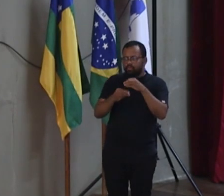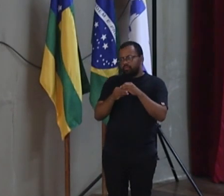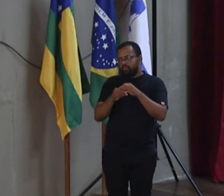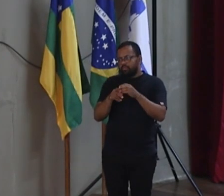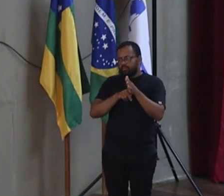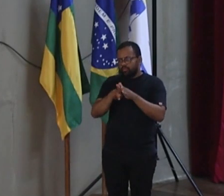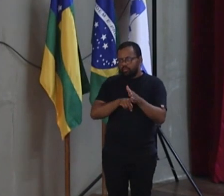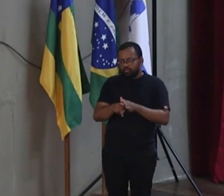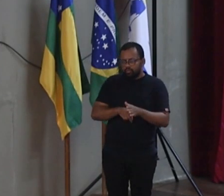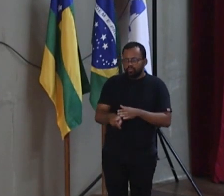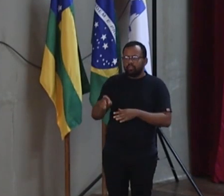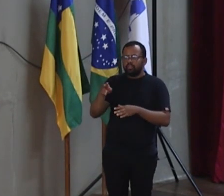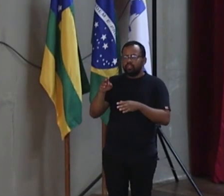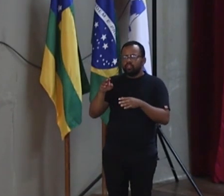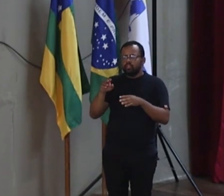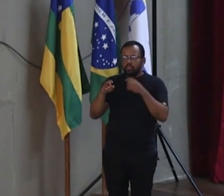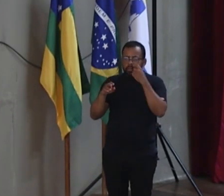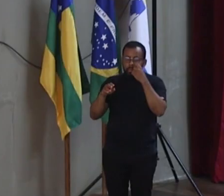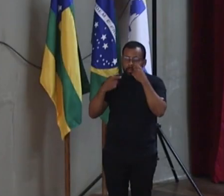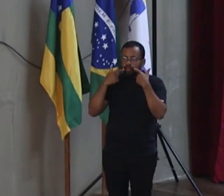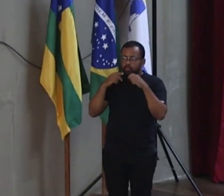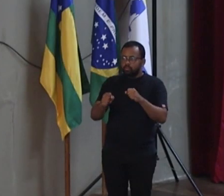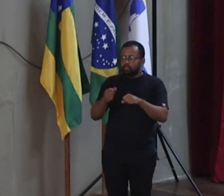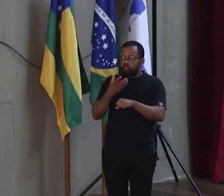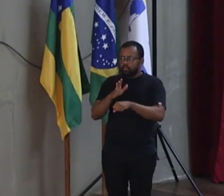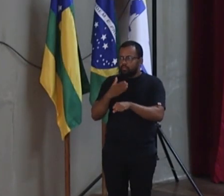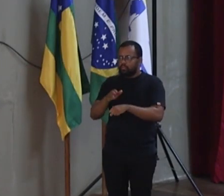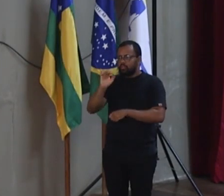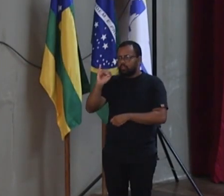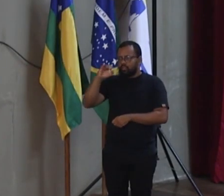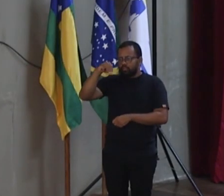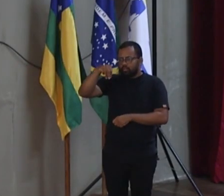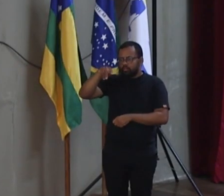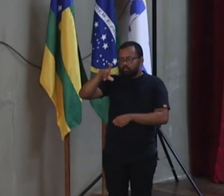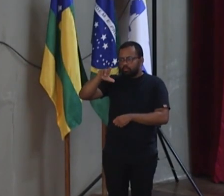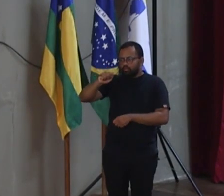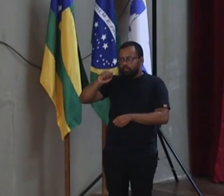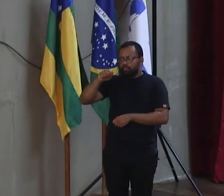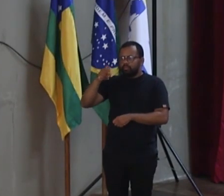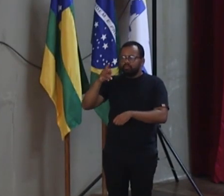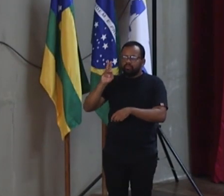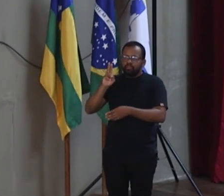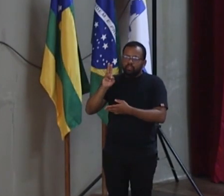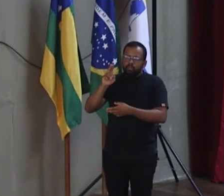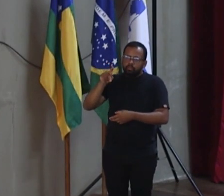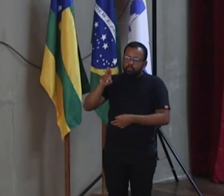dos anais do intercâmbio de pesquisa em linguística aplicada, o IMPLA, da PUC São Paulo.